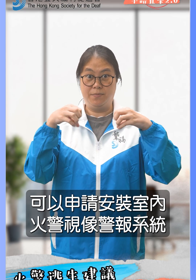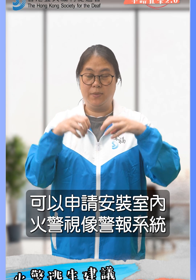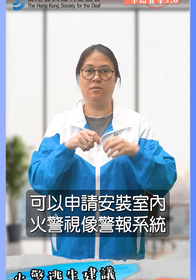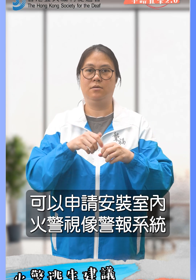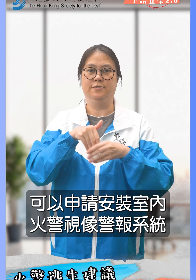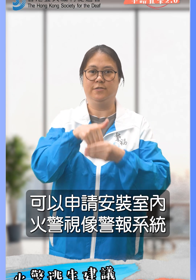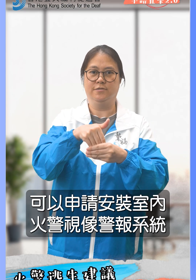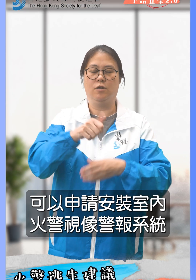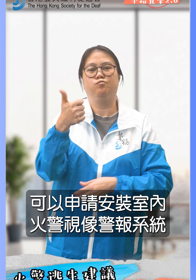統。